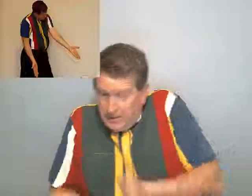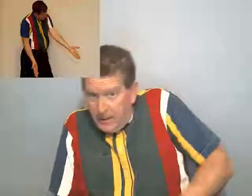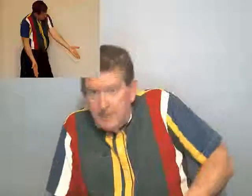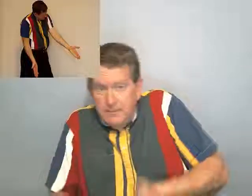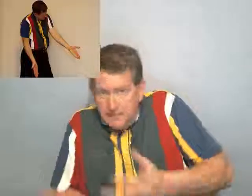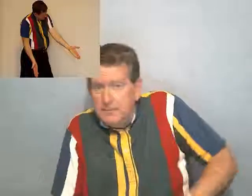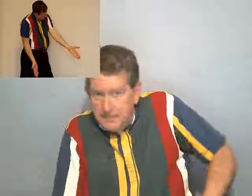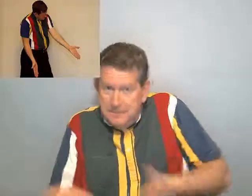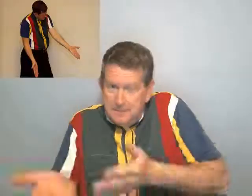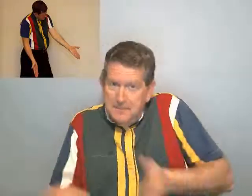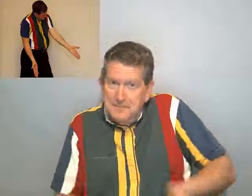va.